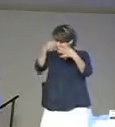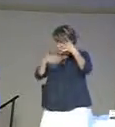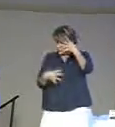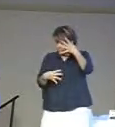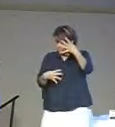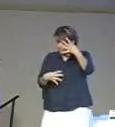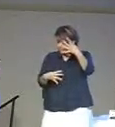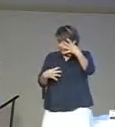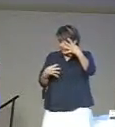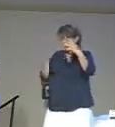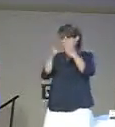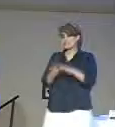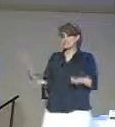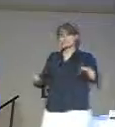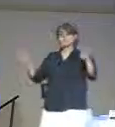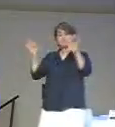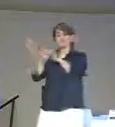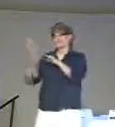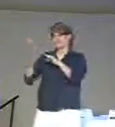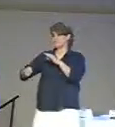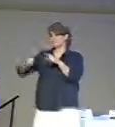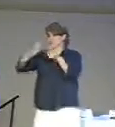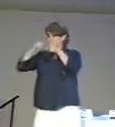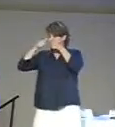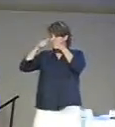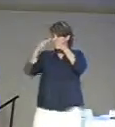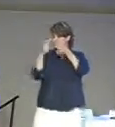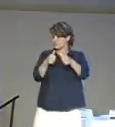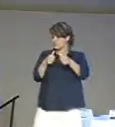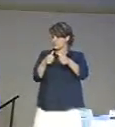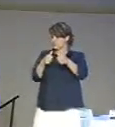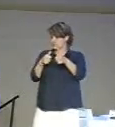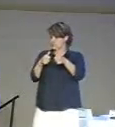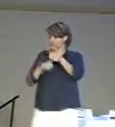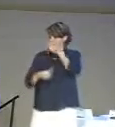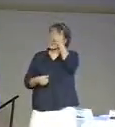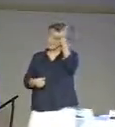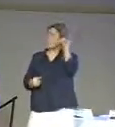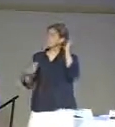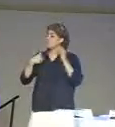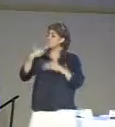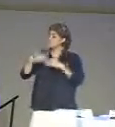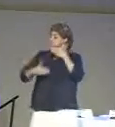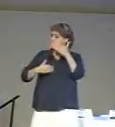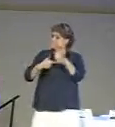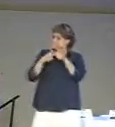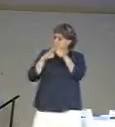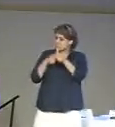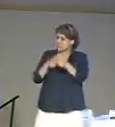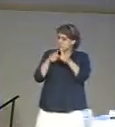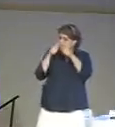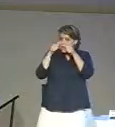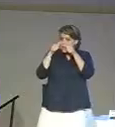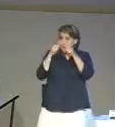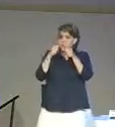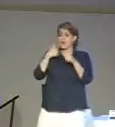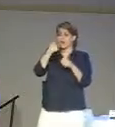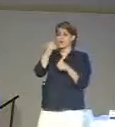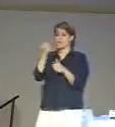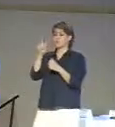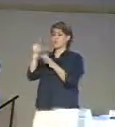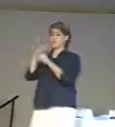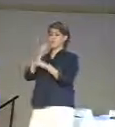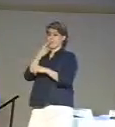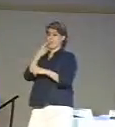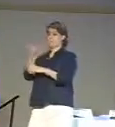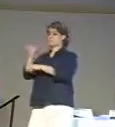de atención primaria, son de la atención primaria. Y sin embargo, le seguimos apostando a una medicina altamente